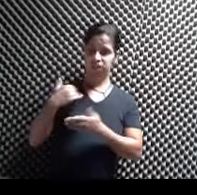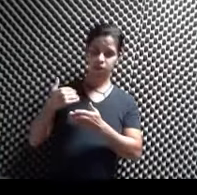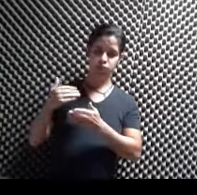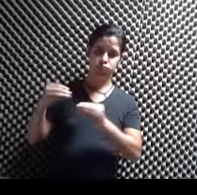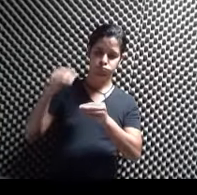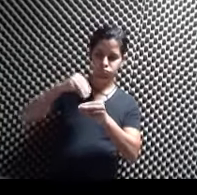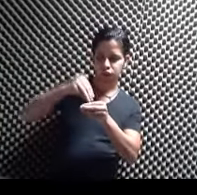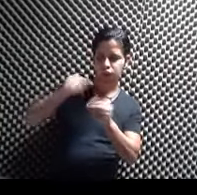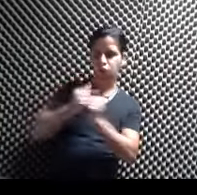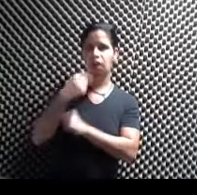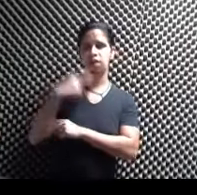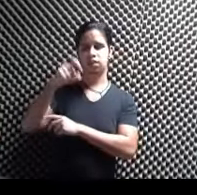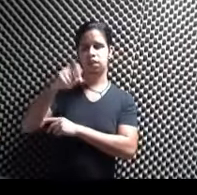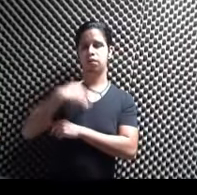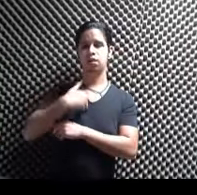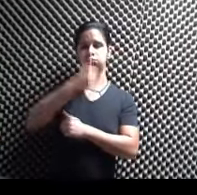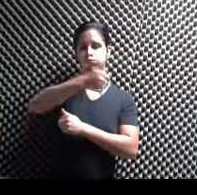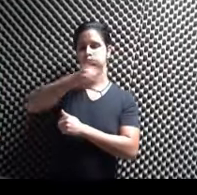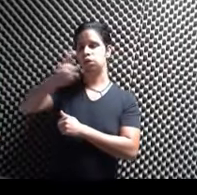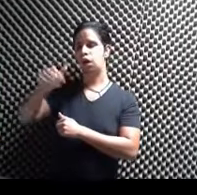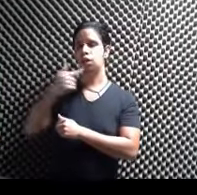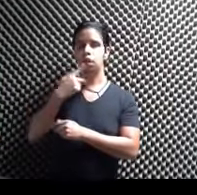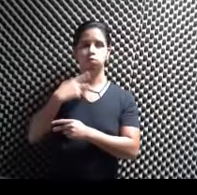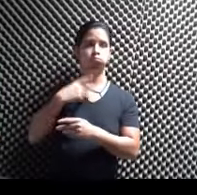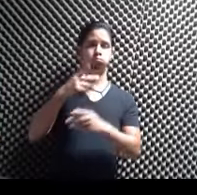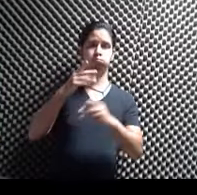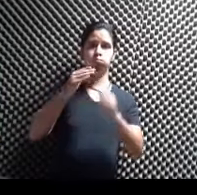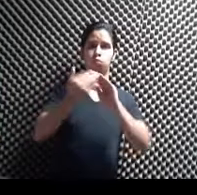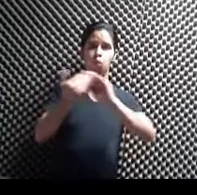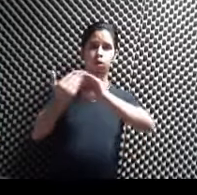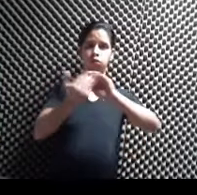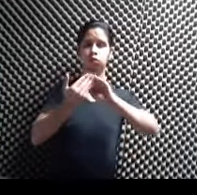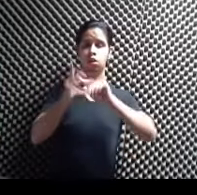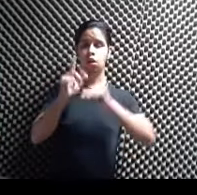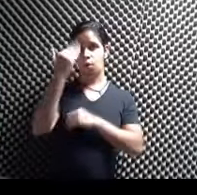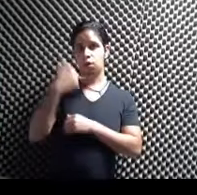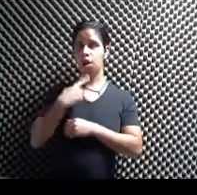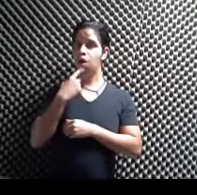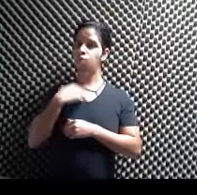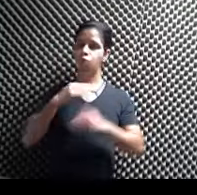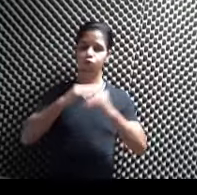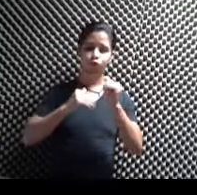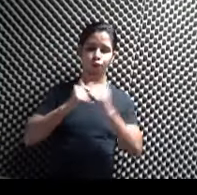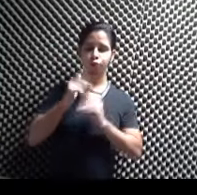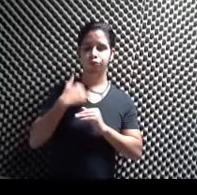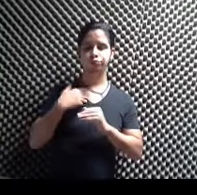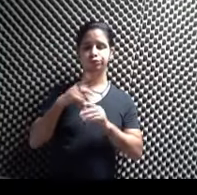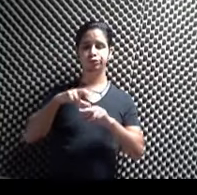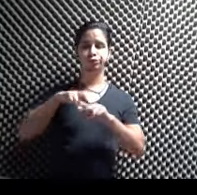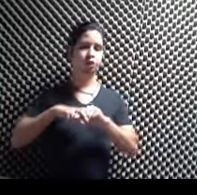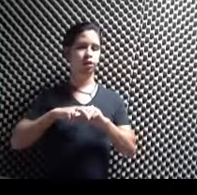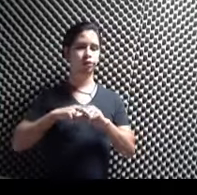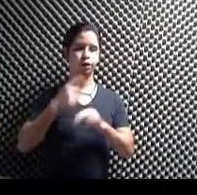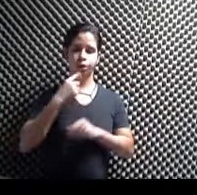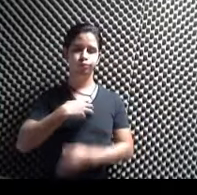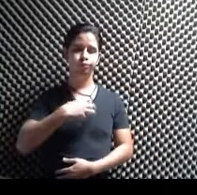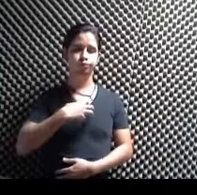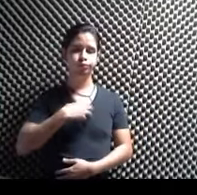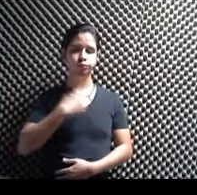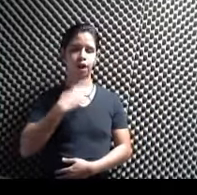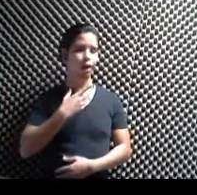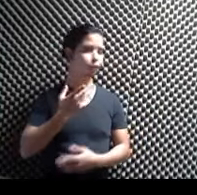parece súper chévere, te felicito. Muchas gracias. Porque es muy cómodo para cualquiera sentarse a criticar y a quejarse